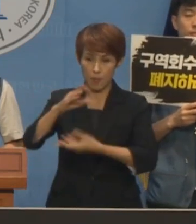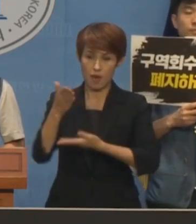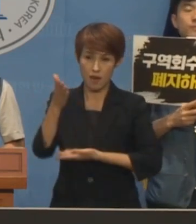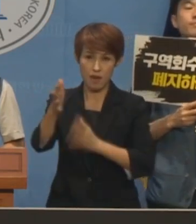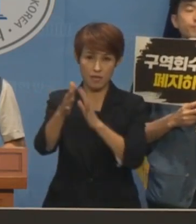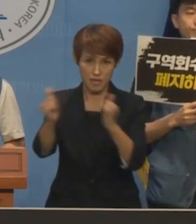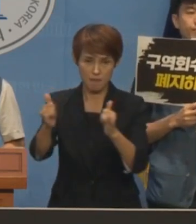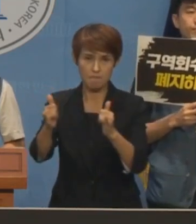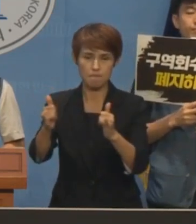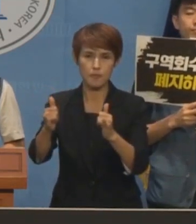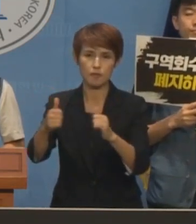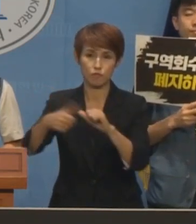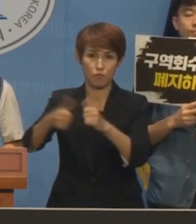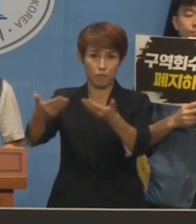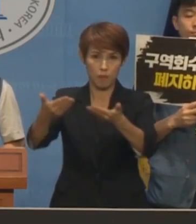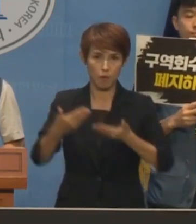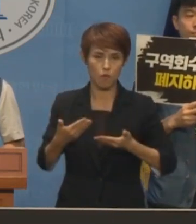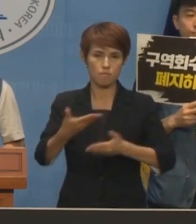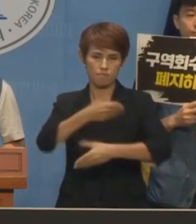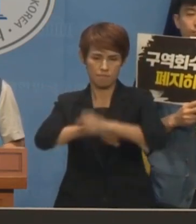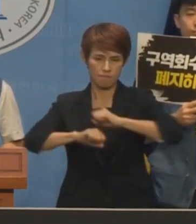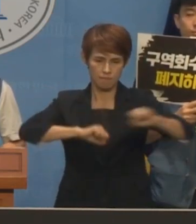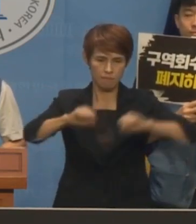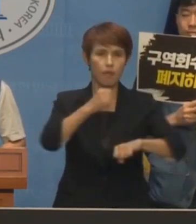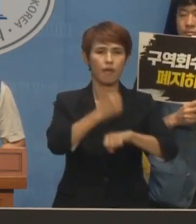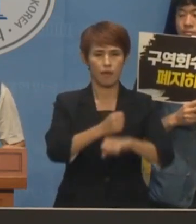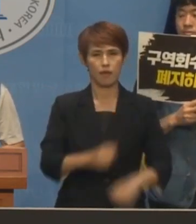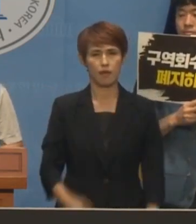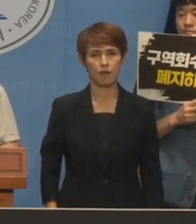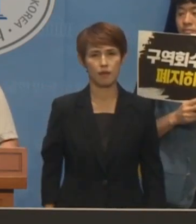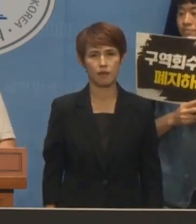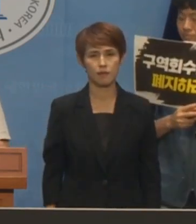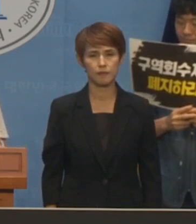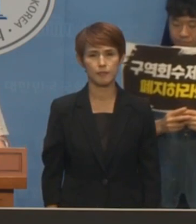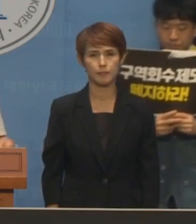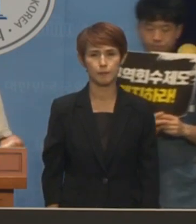것입니다 다시 한번 고인의 명목을 빕니다